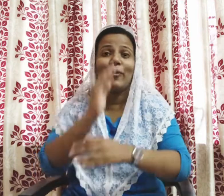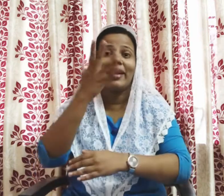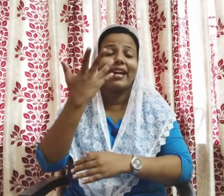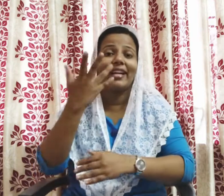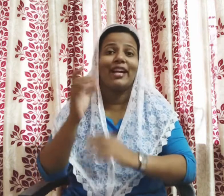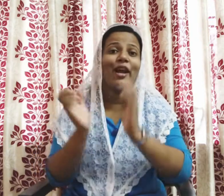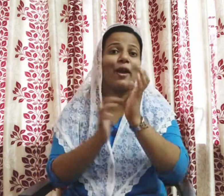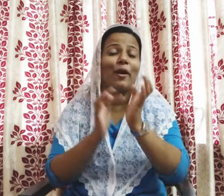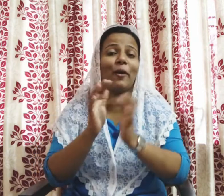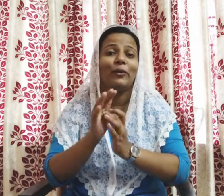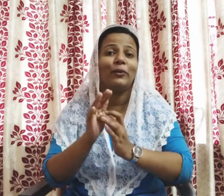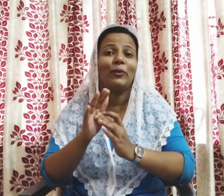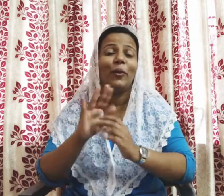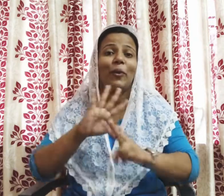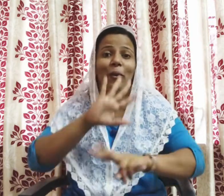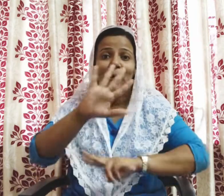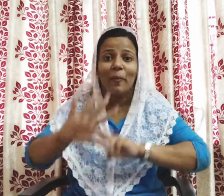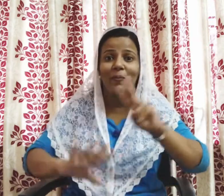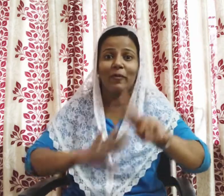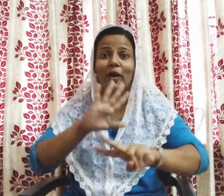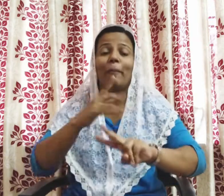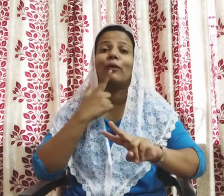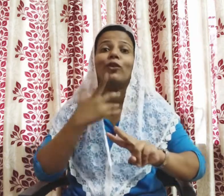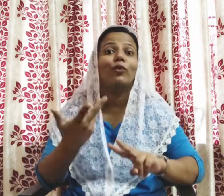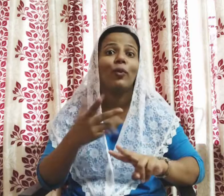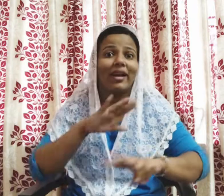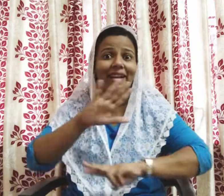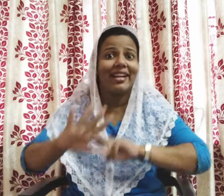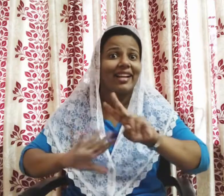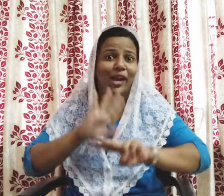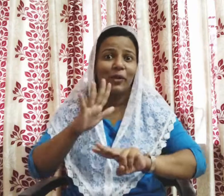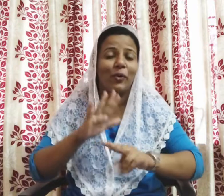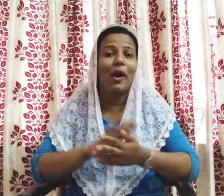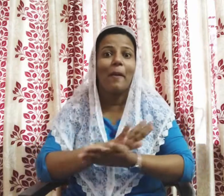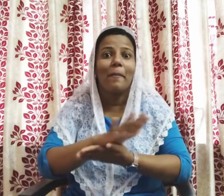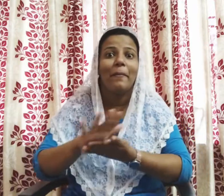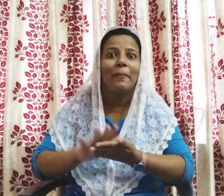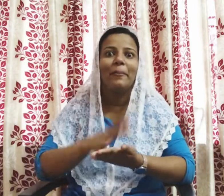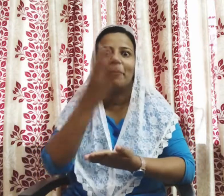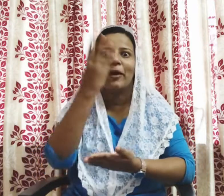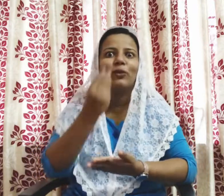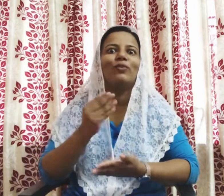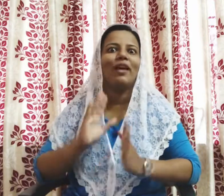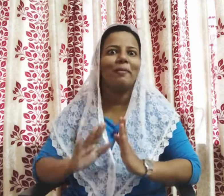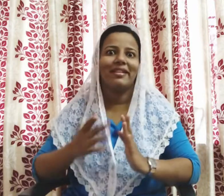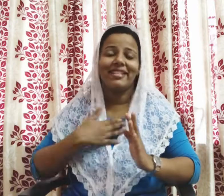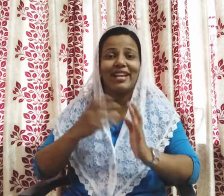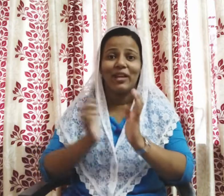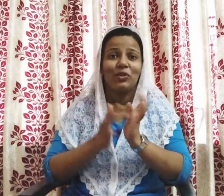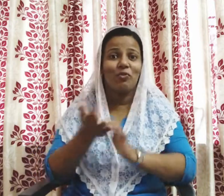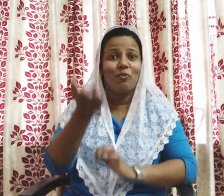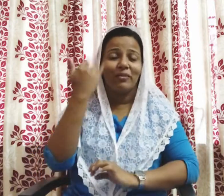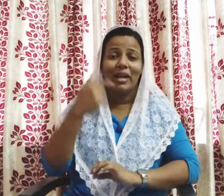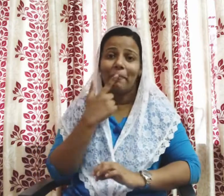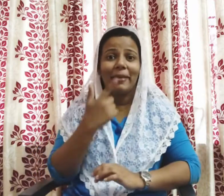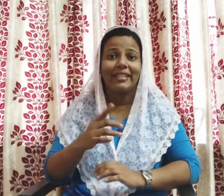പിതാവിൻ്റെ വാഗ്ദത്തത്തിനായി കാത്തിരിക്കണമെന്ന് പറഞ്ഞു. അപ്പോൾ യേശു അവരോട് പറയാം, നിങ്ങൾ എന്നോട് കേട്ട പിതാവിൻ്റെ വാഗ്ദത്തമുണ്ടല്ലോ, അതിനായി